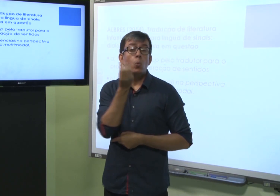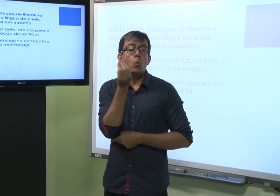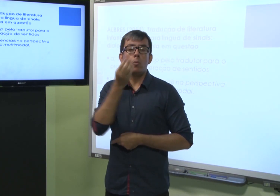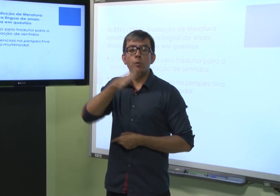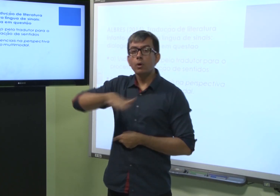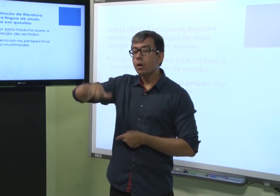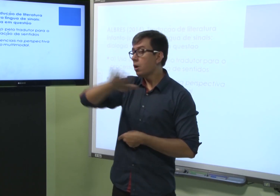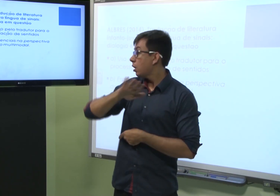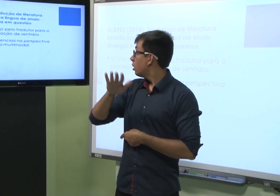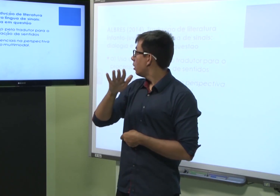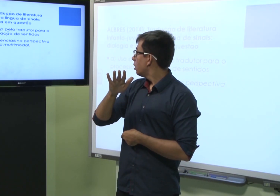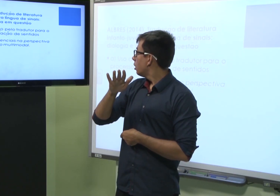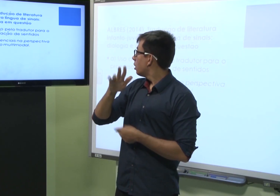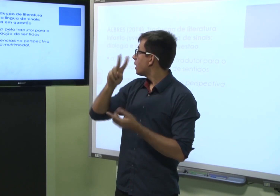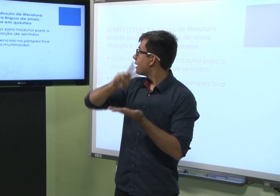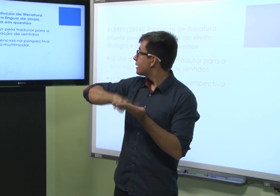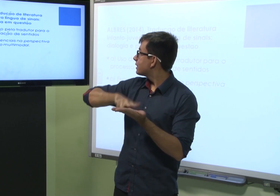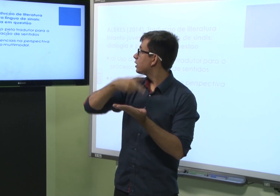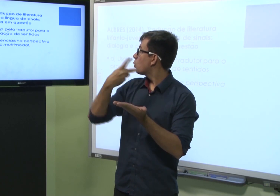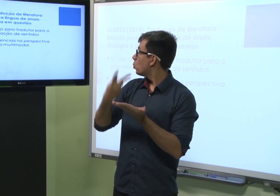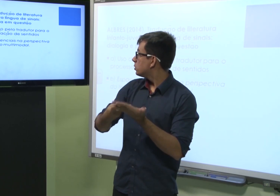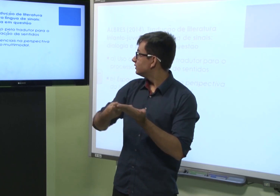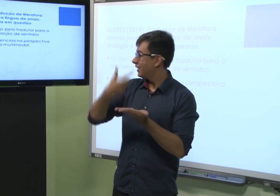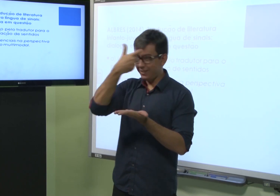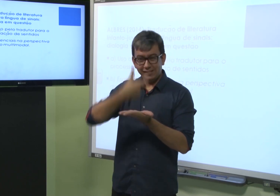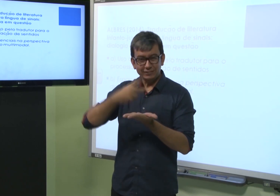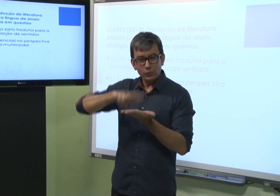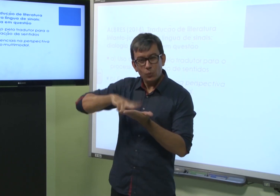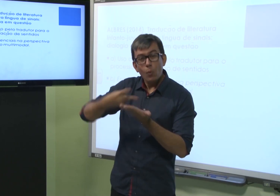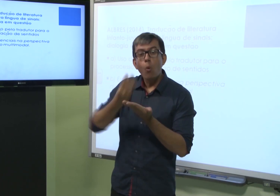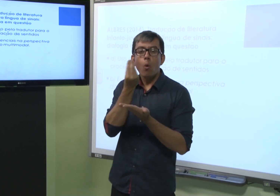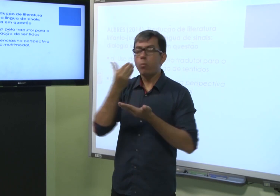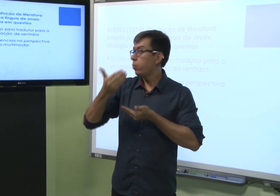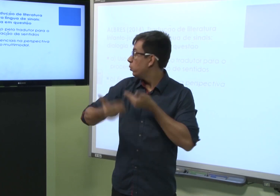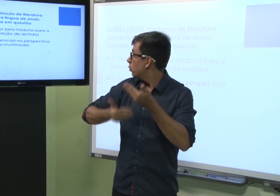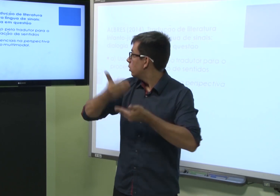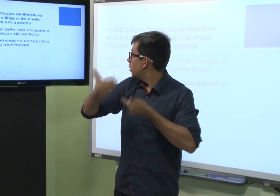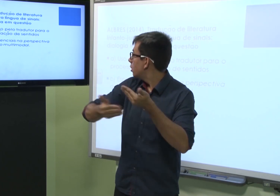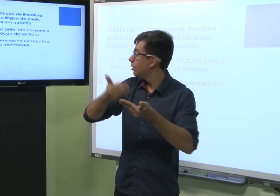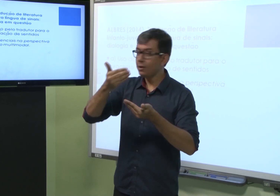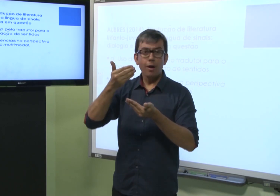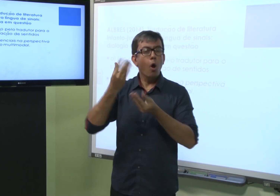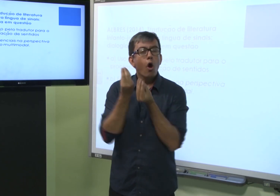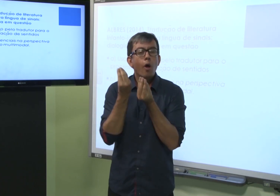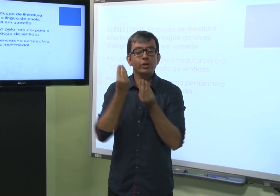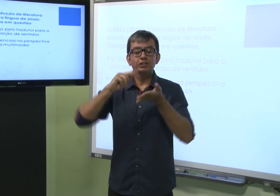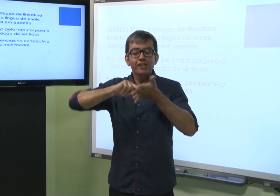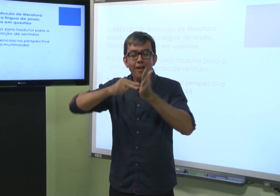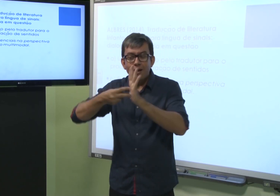do espaço pelo tradutor nesse processo de geração de